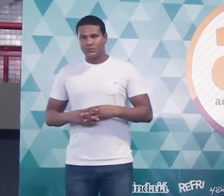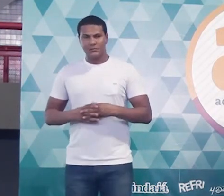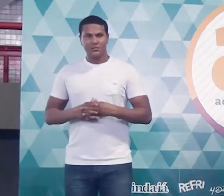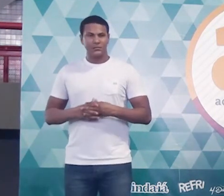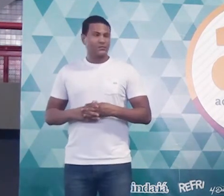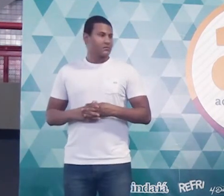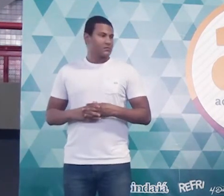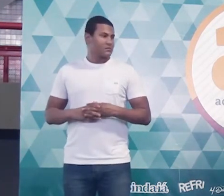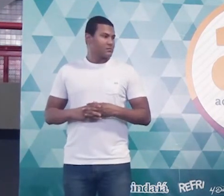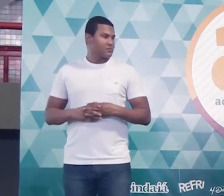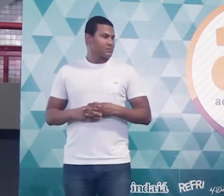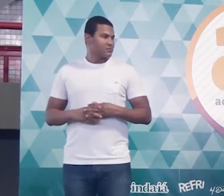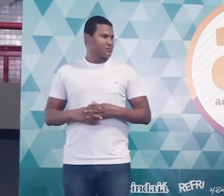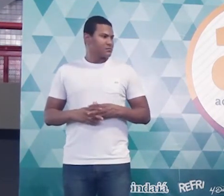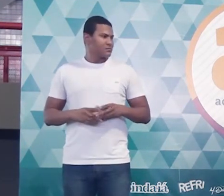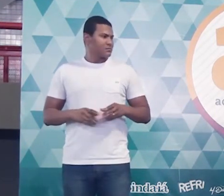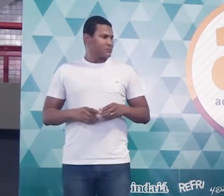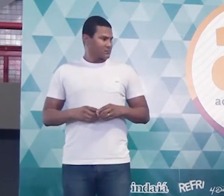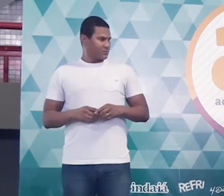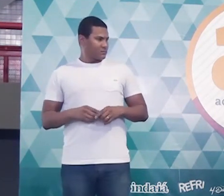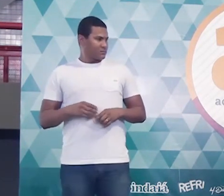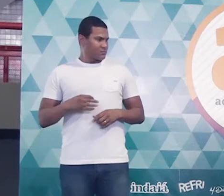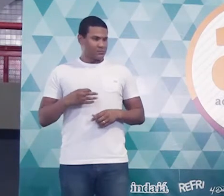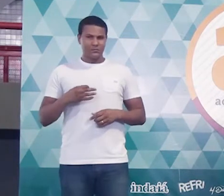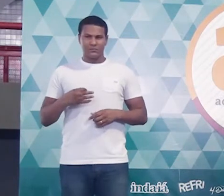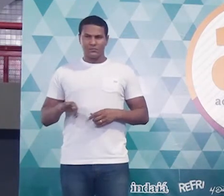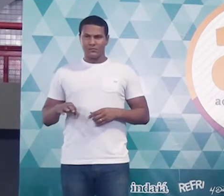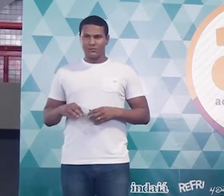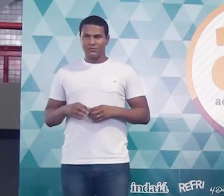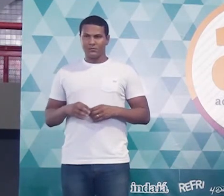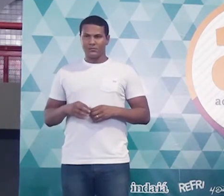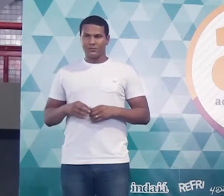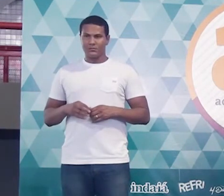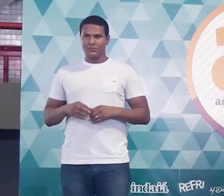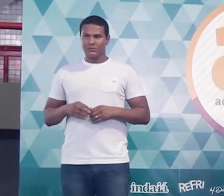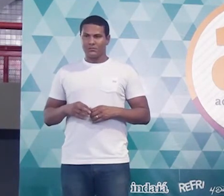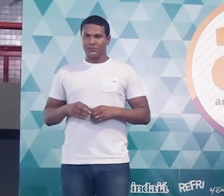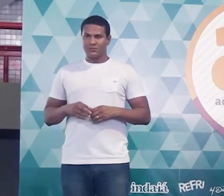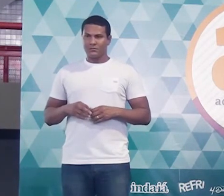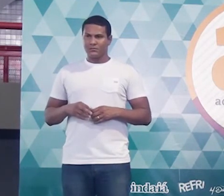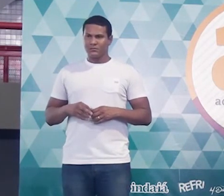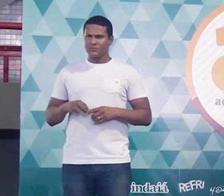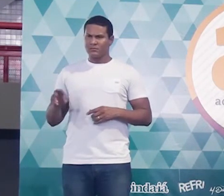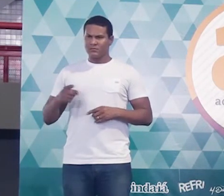Eu não estou entendendo. Por que piranha? Acho que é piranha.